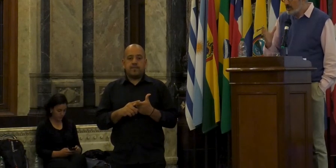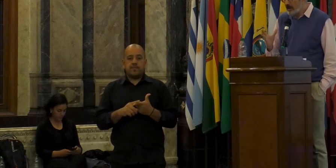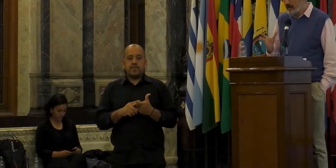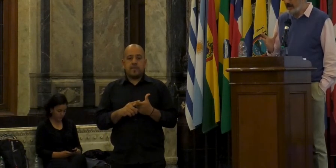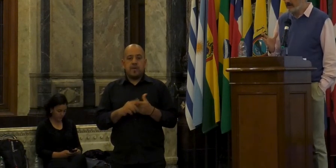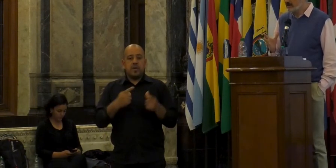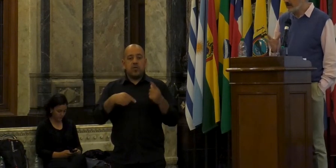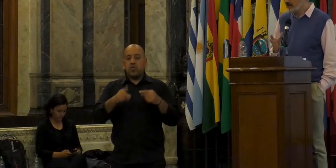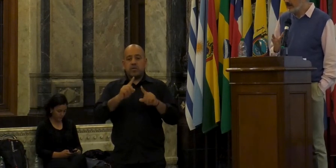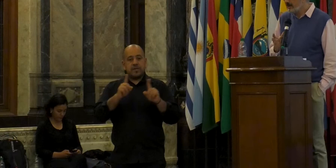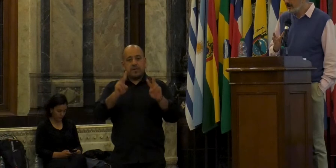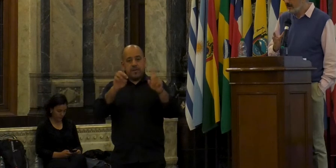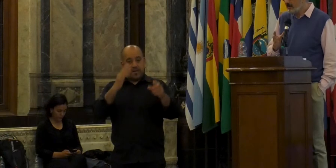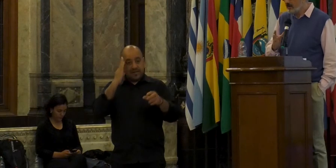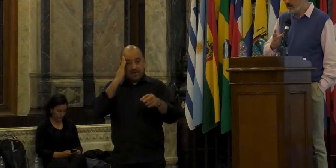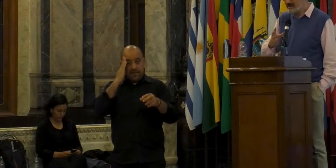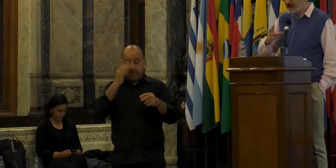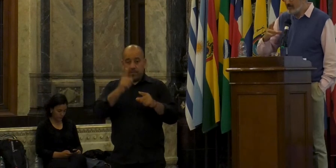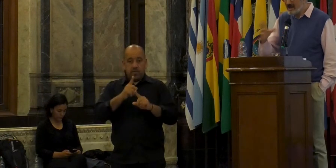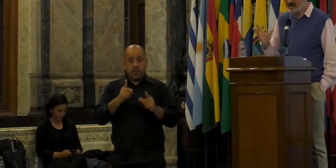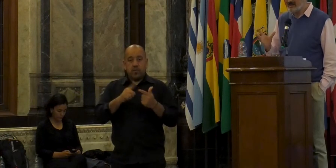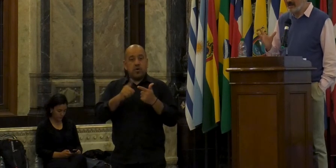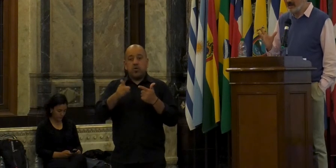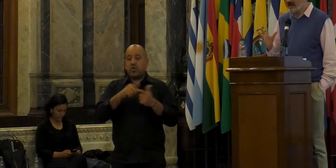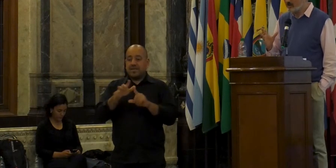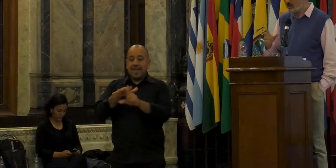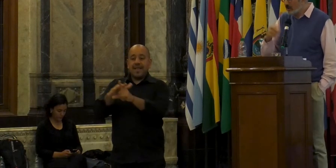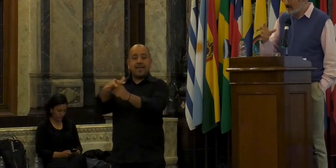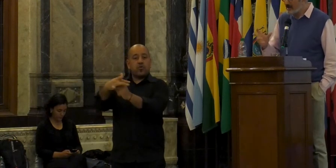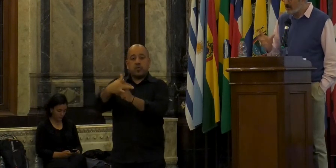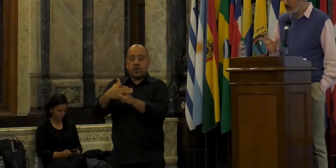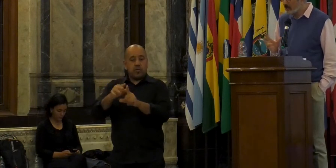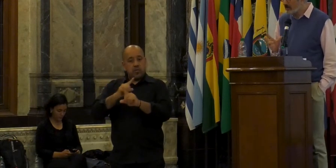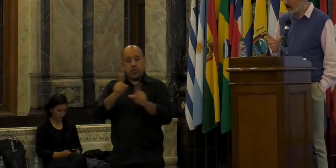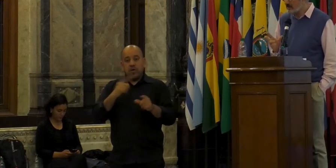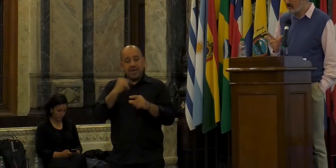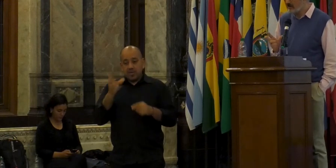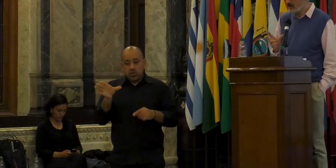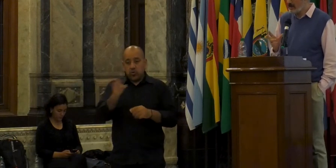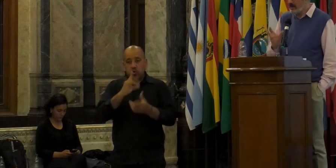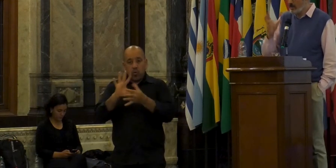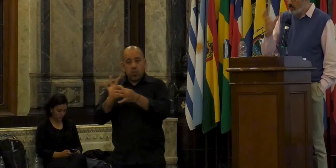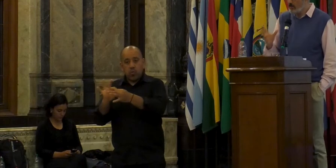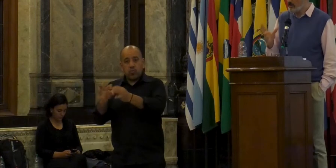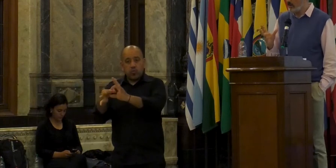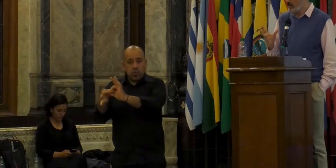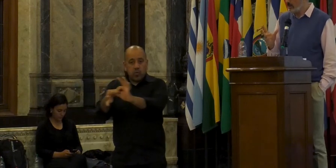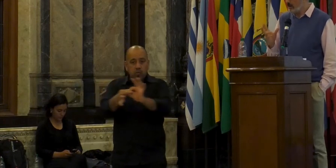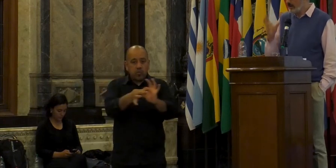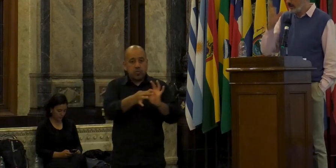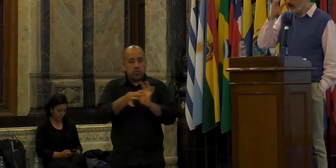no son los saberes, no es el ambiente siquiera, son todas esas cosas juntas lo que hace un